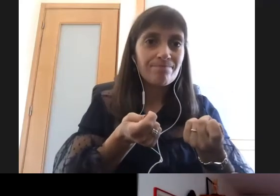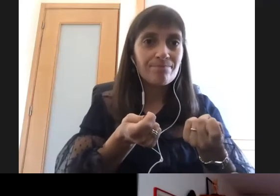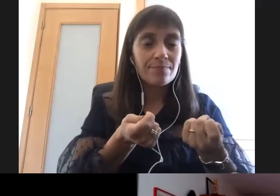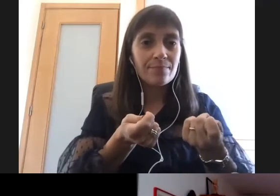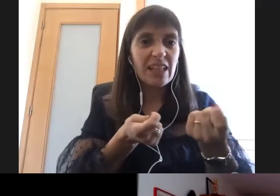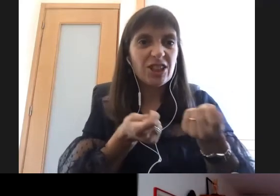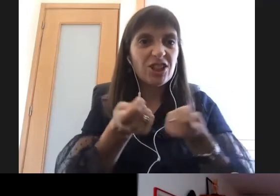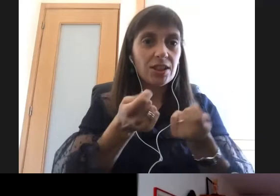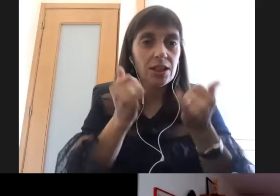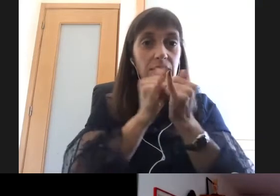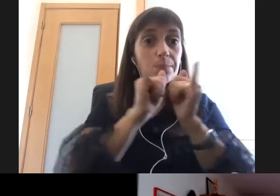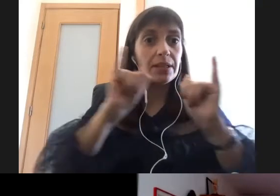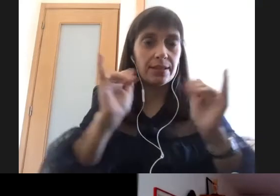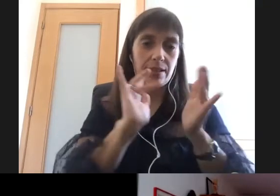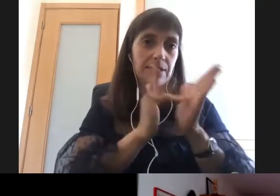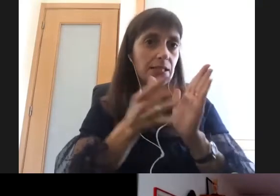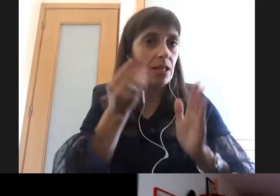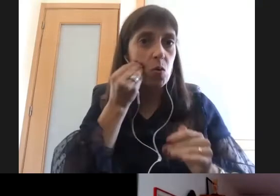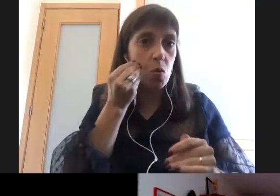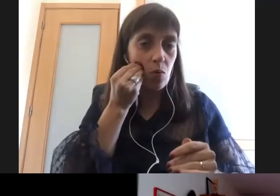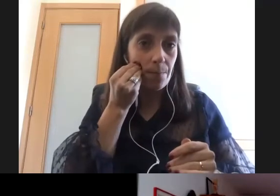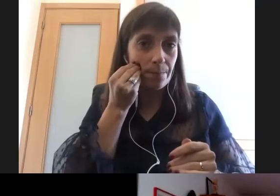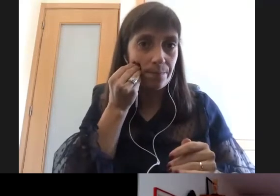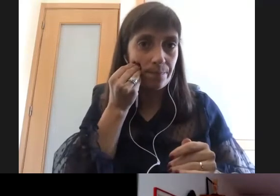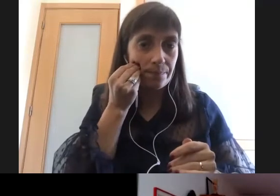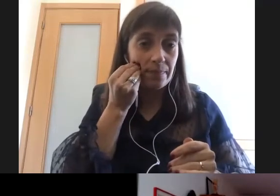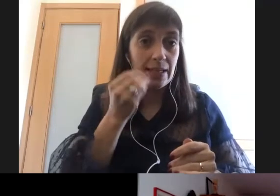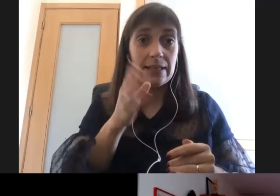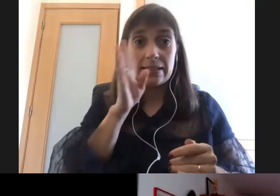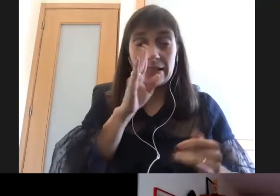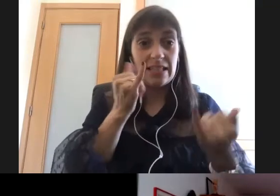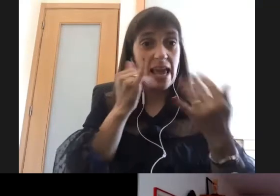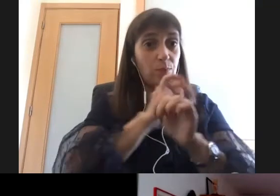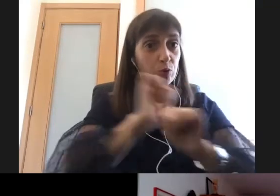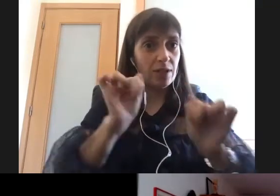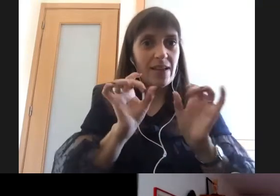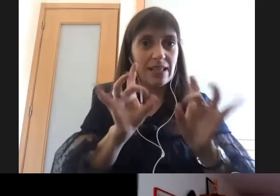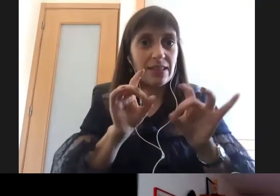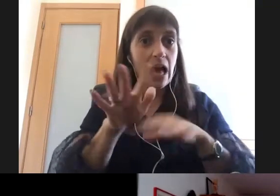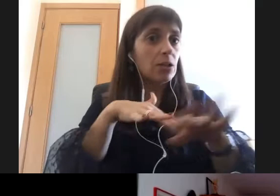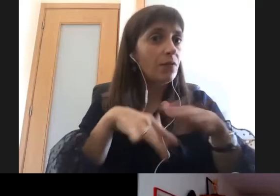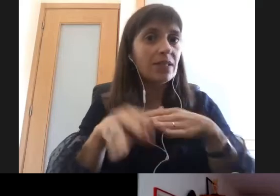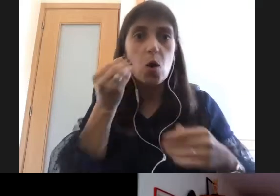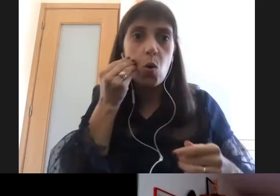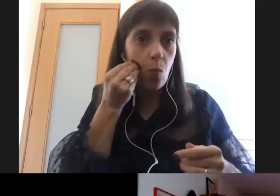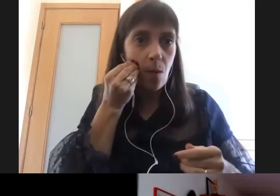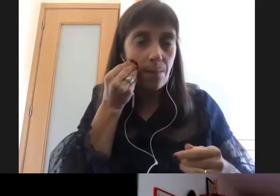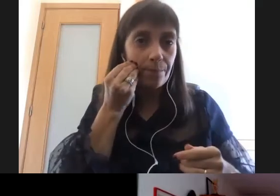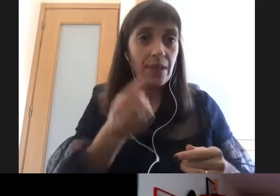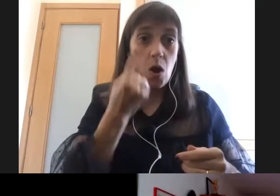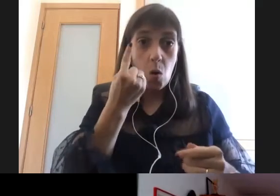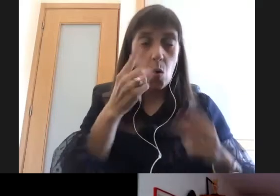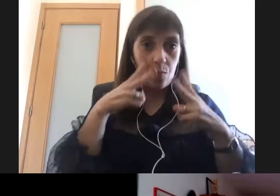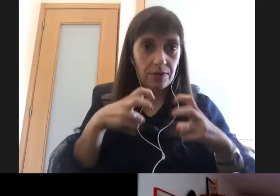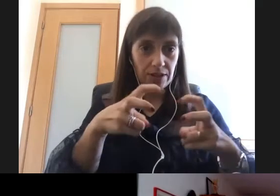essa independência brasileira. Se é impossível evitar, como é que a gente faz? Um dos estudos foi